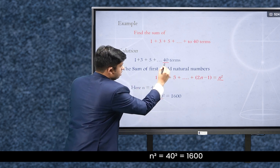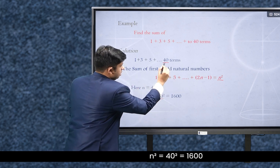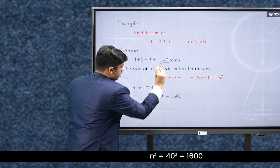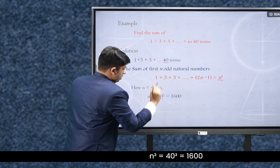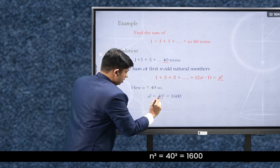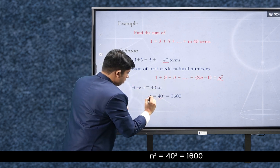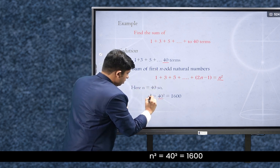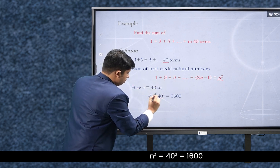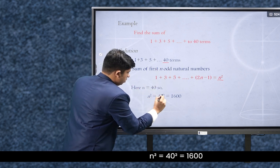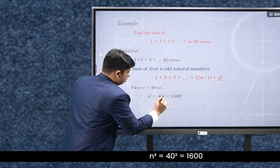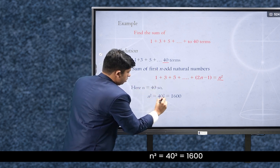1600.